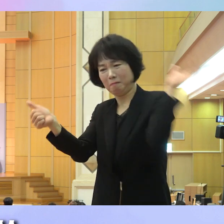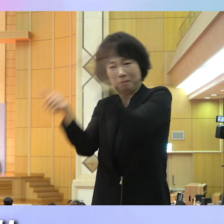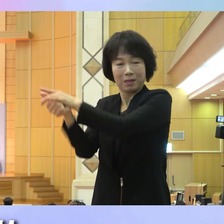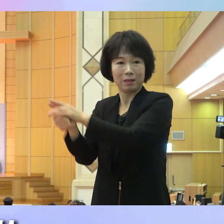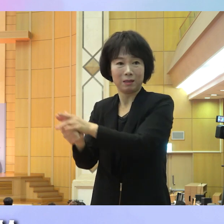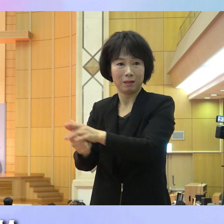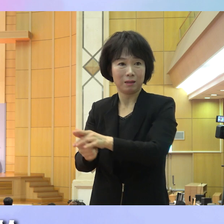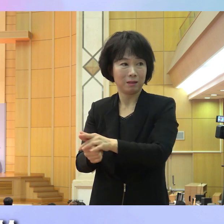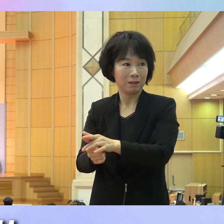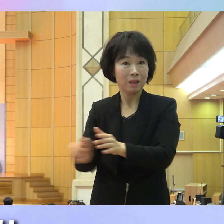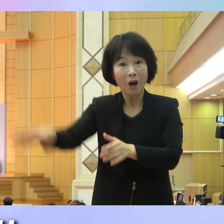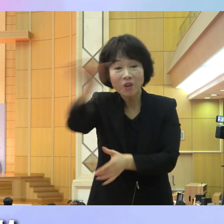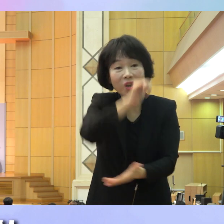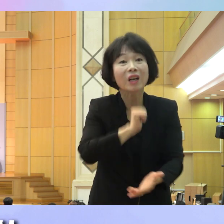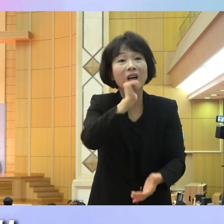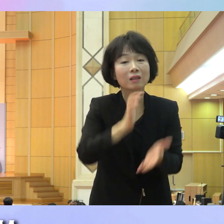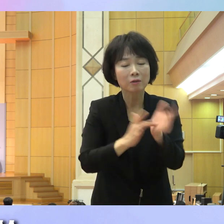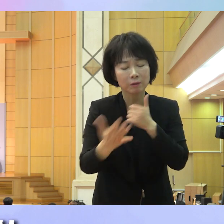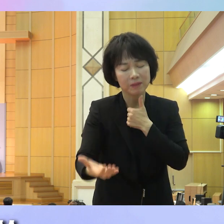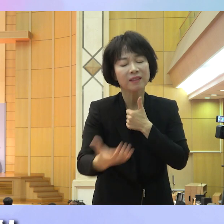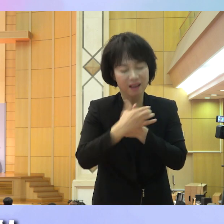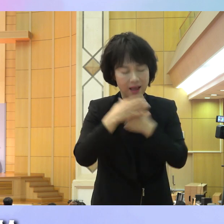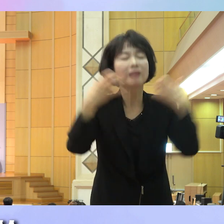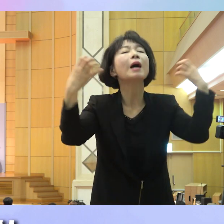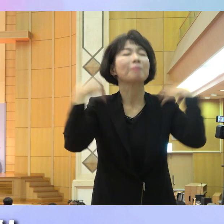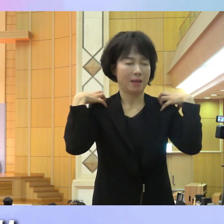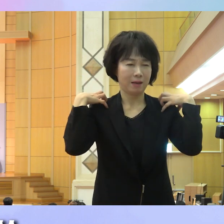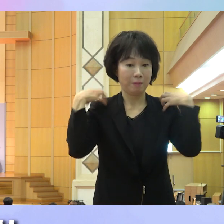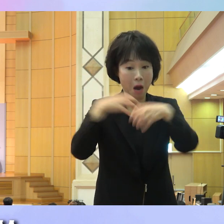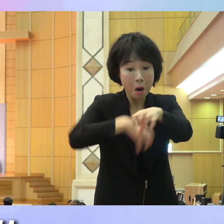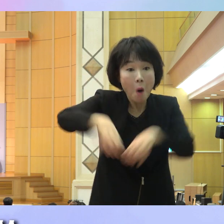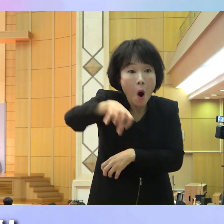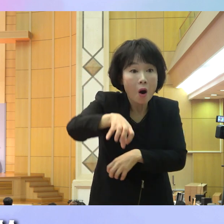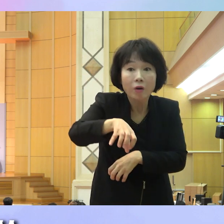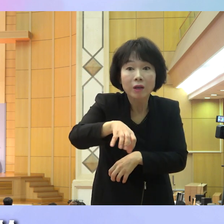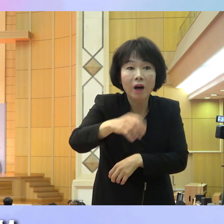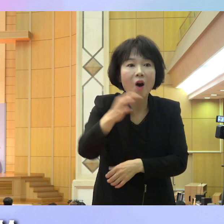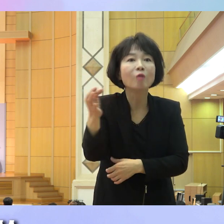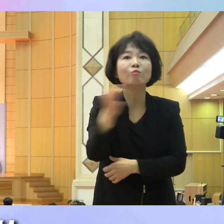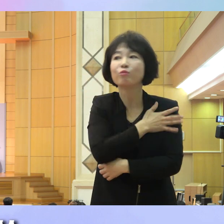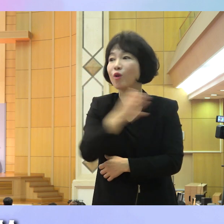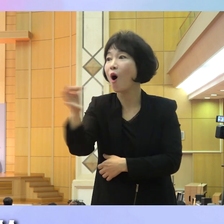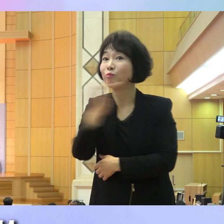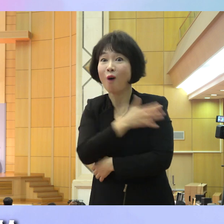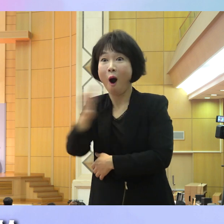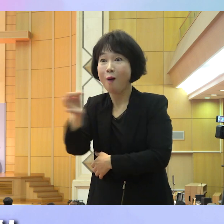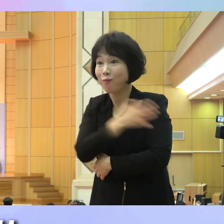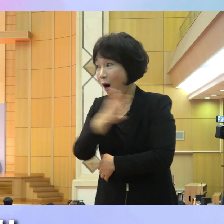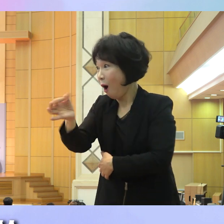죄인은 아닌데 죄값을 받아 우리가 죽어야 할 자 대신 죽어